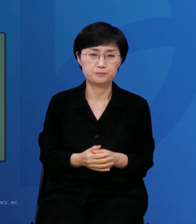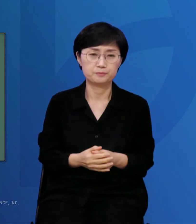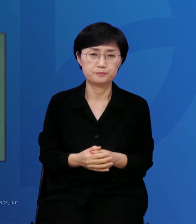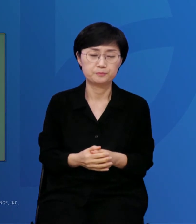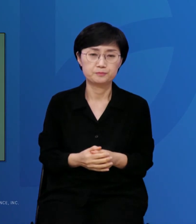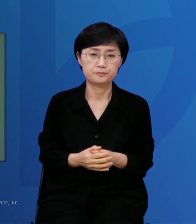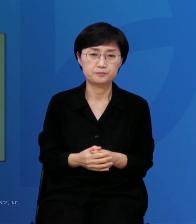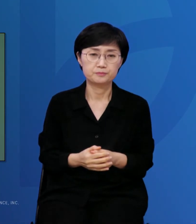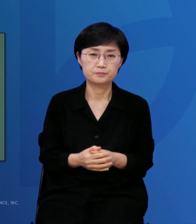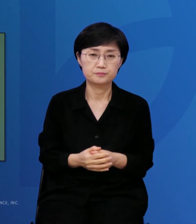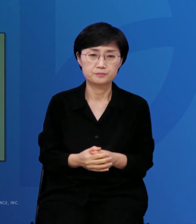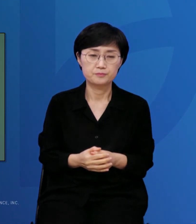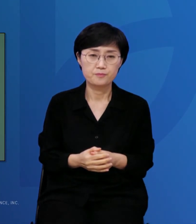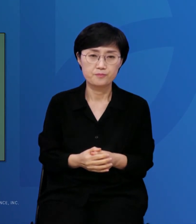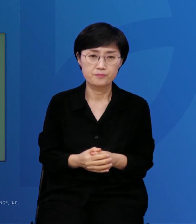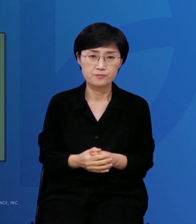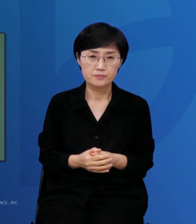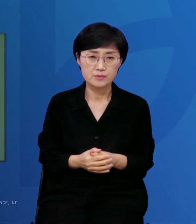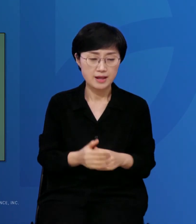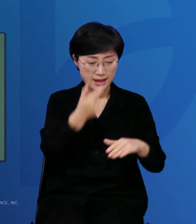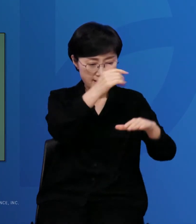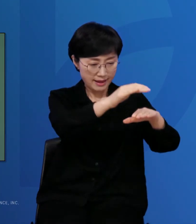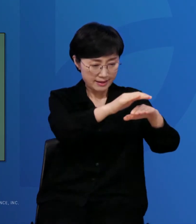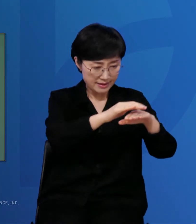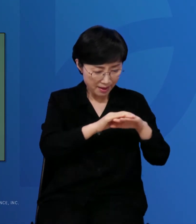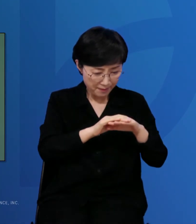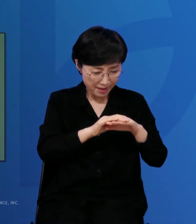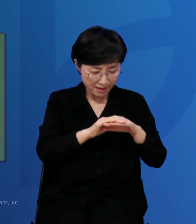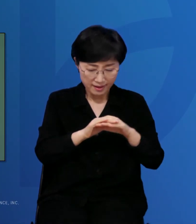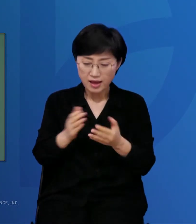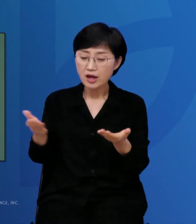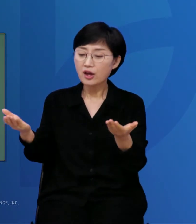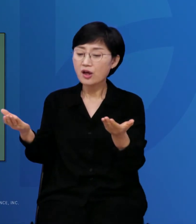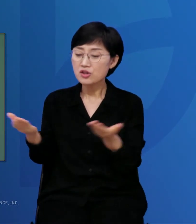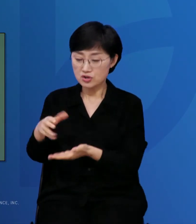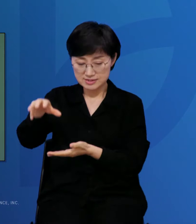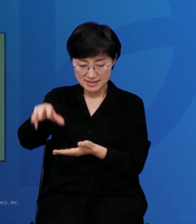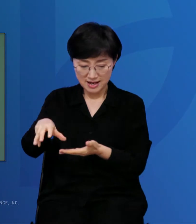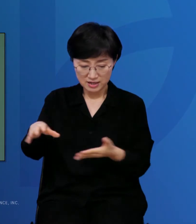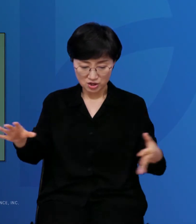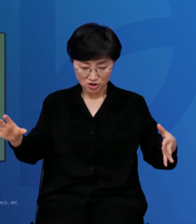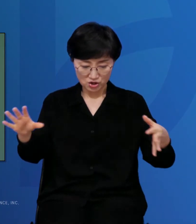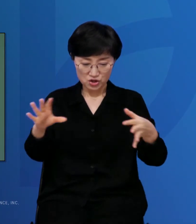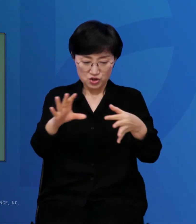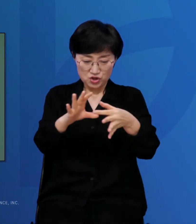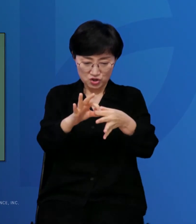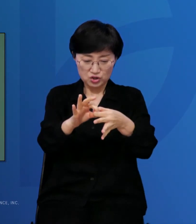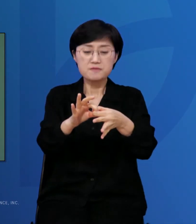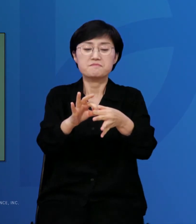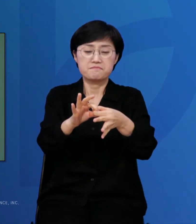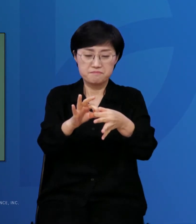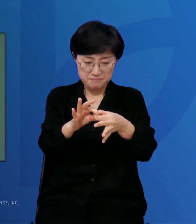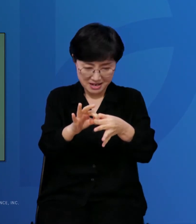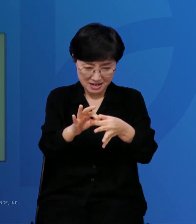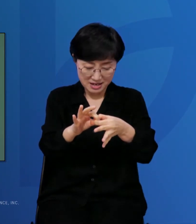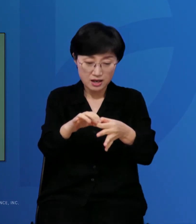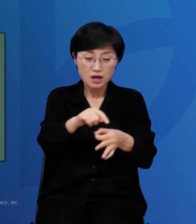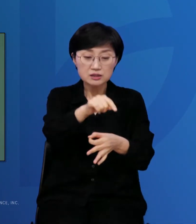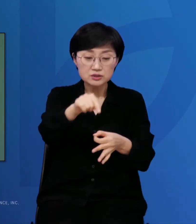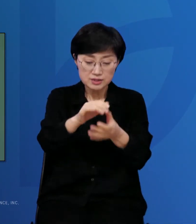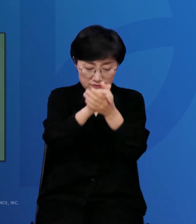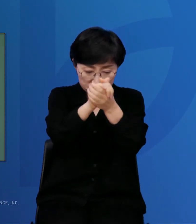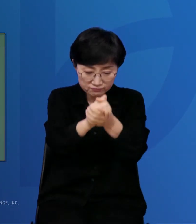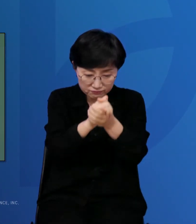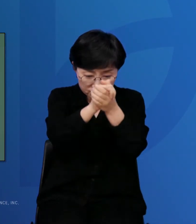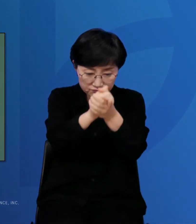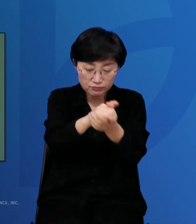并且各位在现场之中的时候，当你们做礼拜的那些话语，你们要持定为应许。 이때 전혀 알지 못하는 일이 벌어집니다. 이때 하나님 주의 천사들을 보내서 하나님의 일이 이루어진다고 기록되어